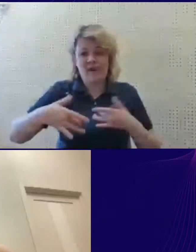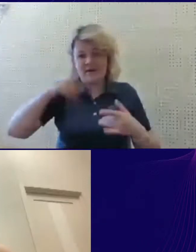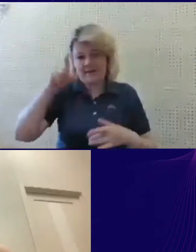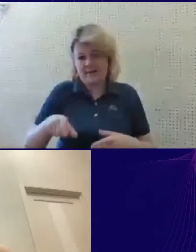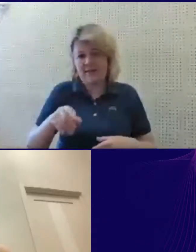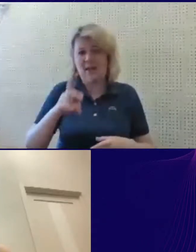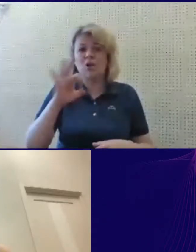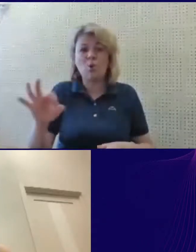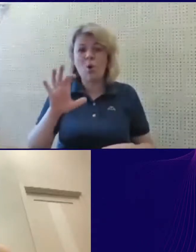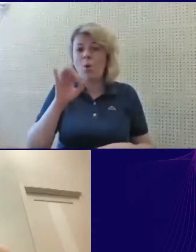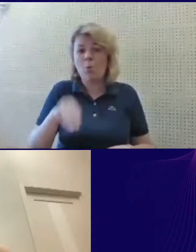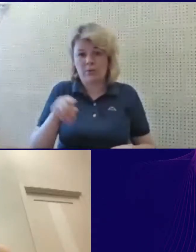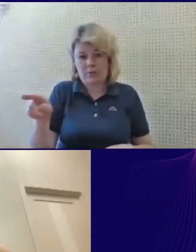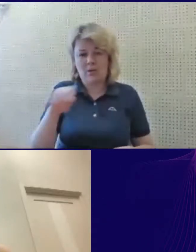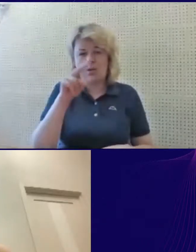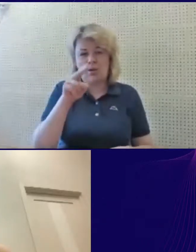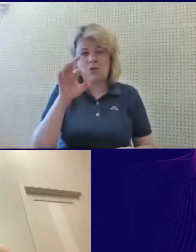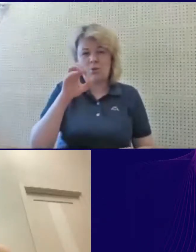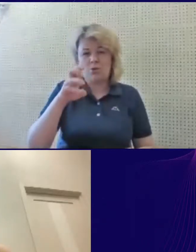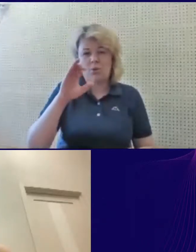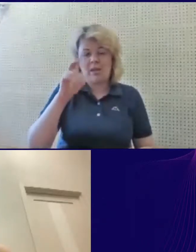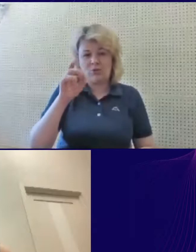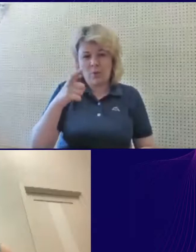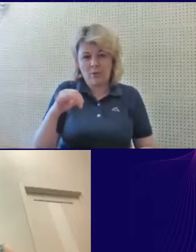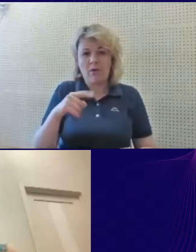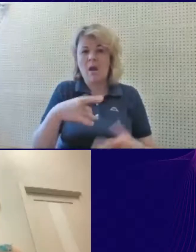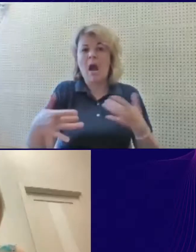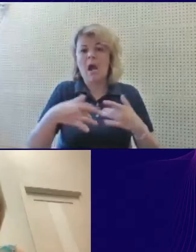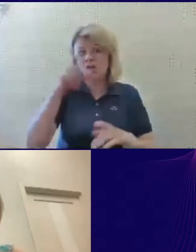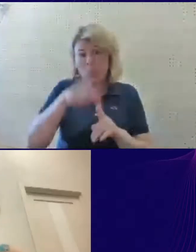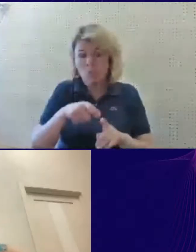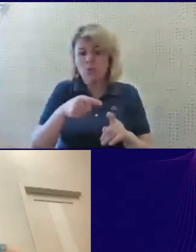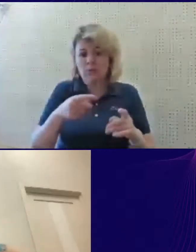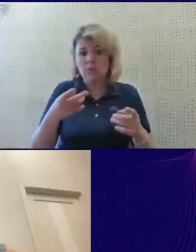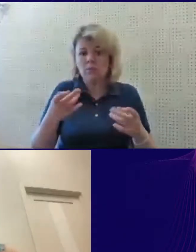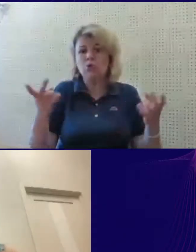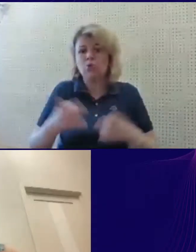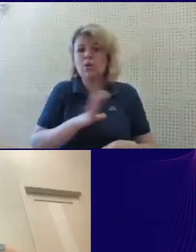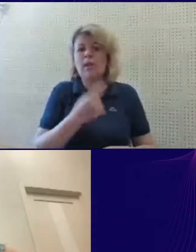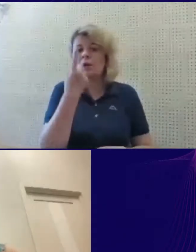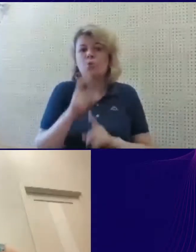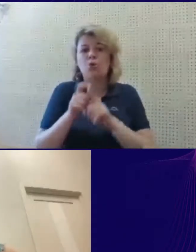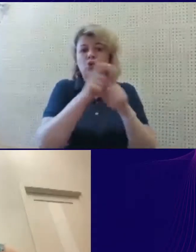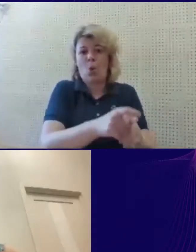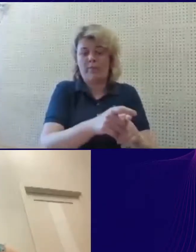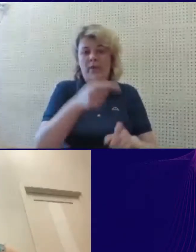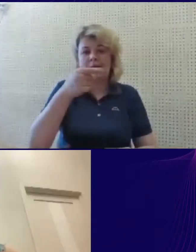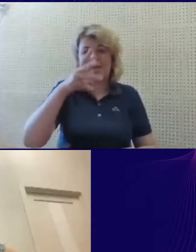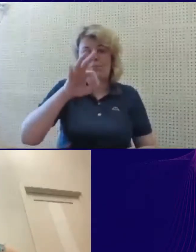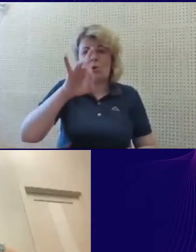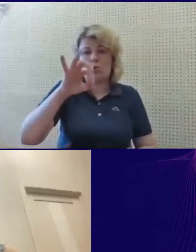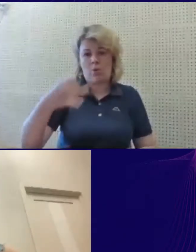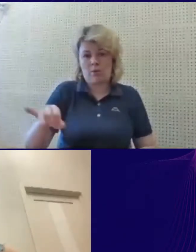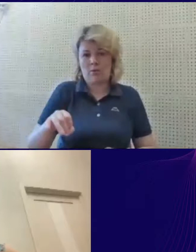от Достоевского актеру понадобилось одно слово – геморрой. И для того, чтобы родился этот